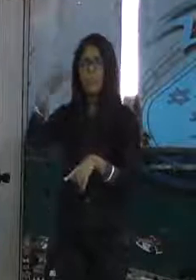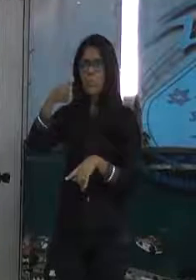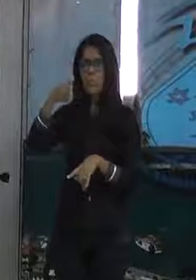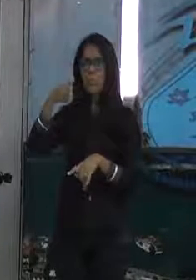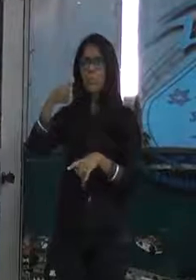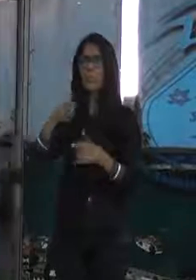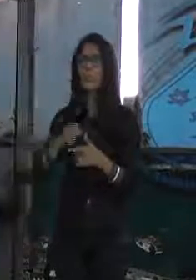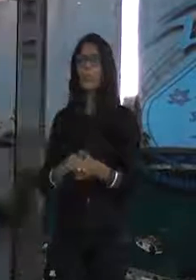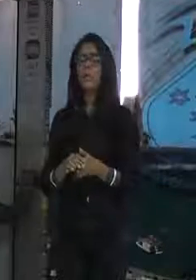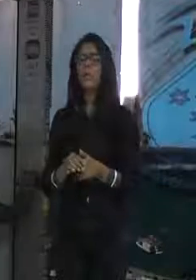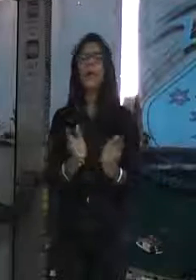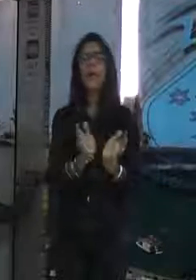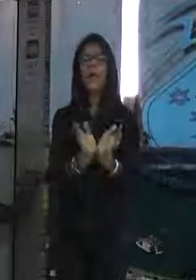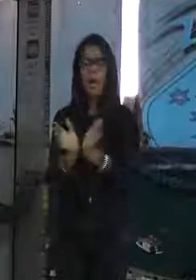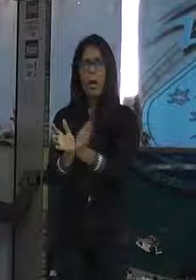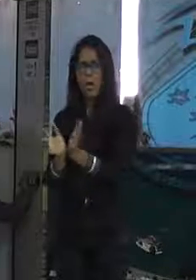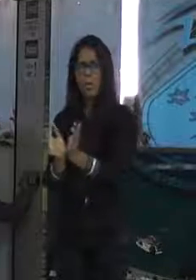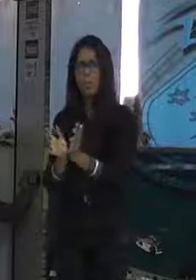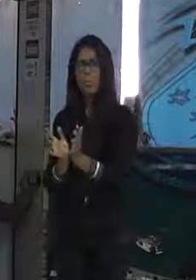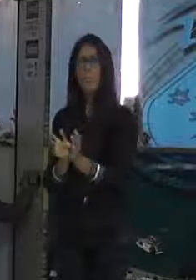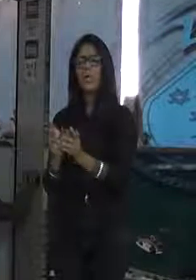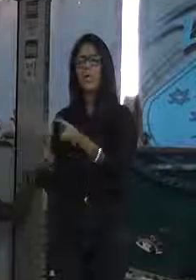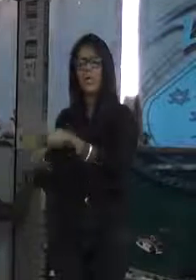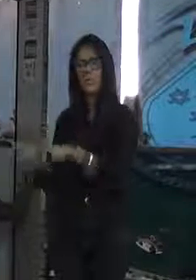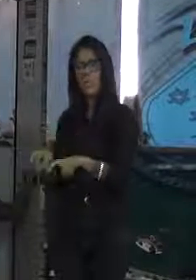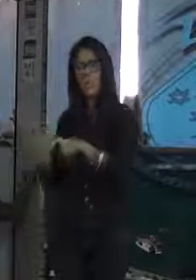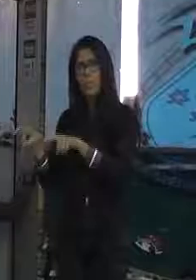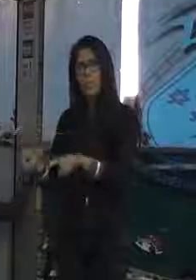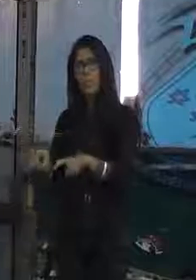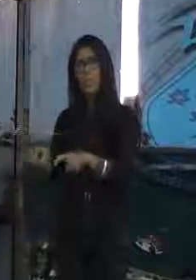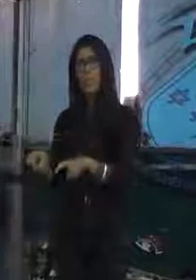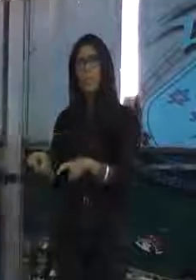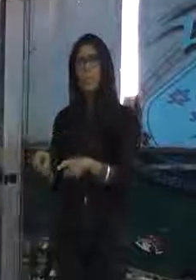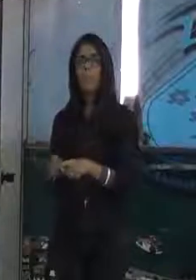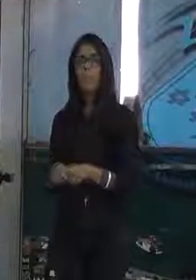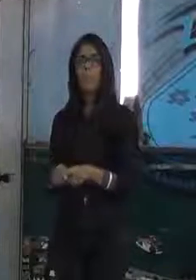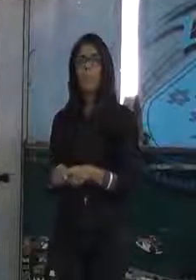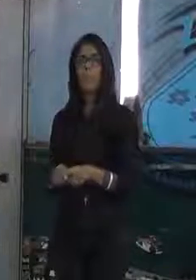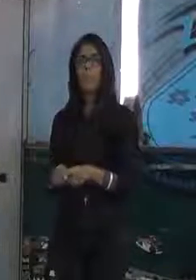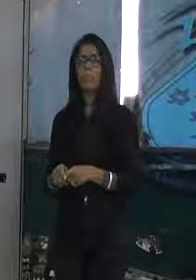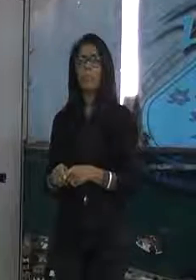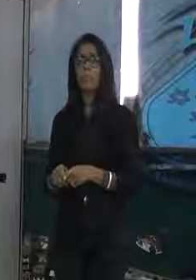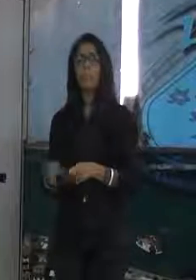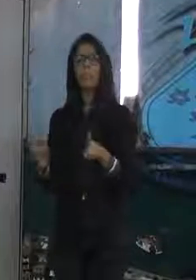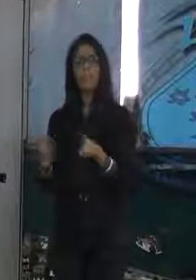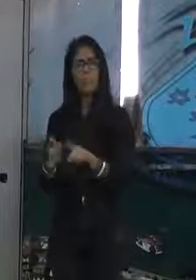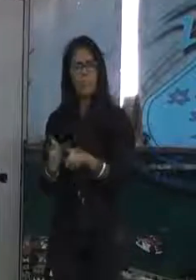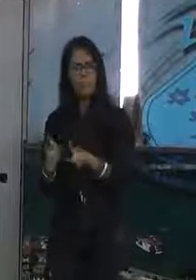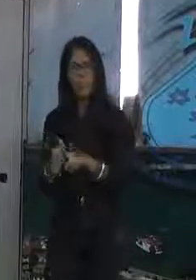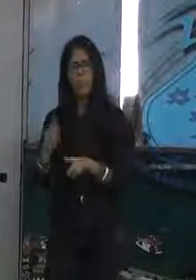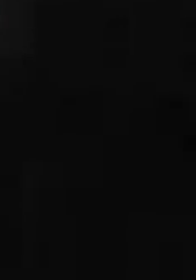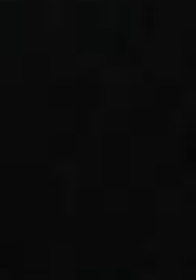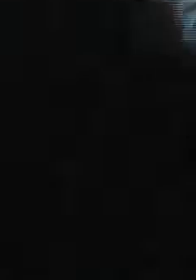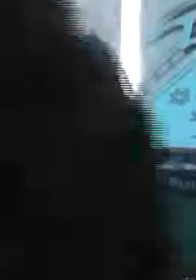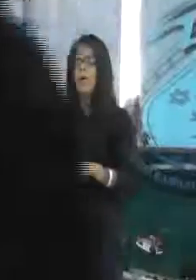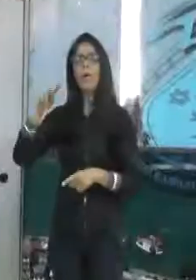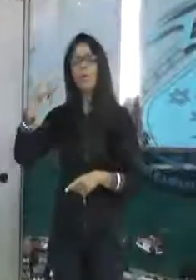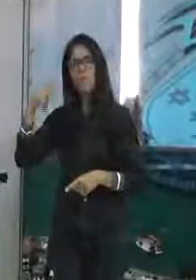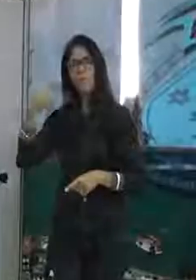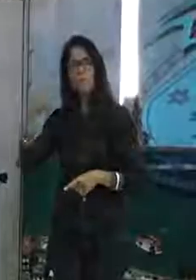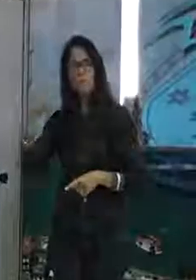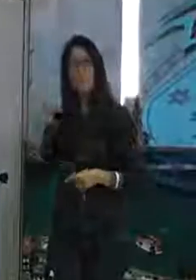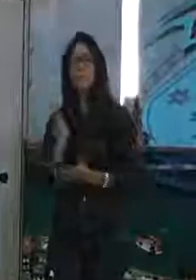vereador Nel, a comunidade, o interior, como acredito que todos vereadores fizeram, só que